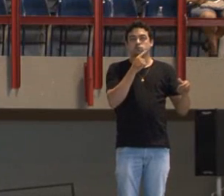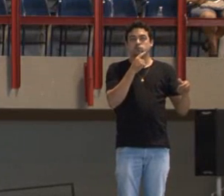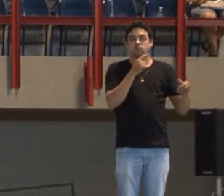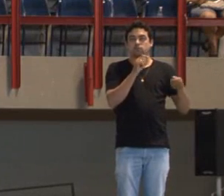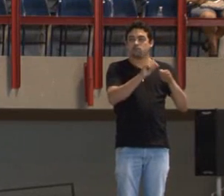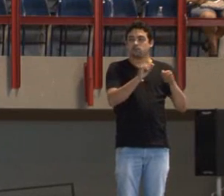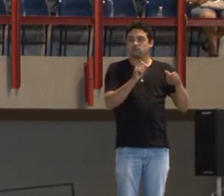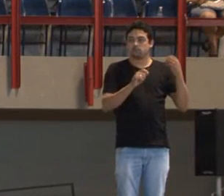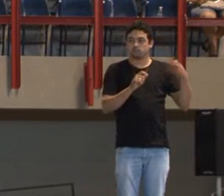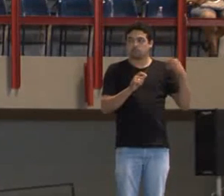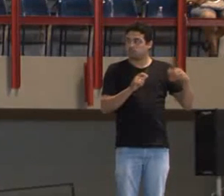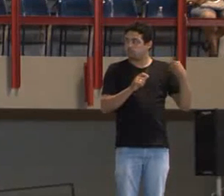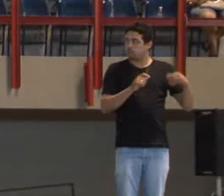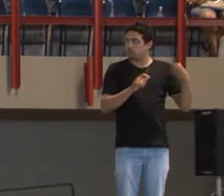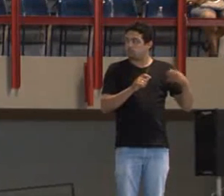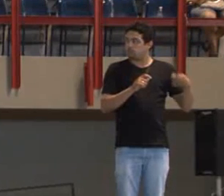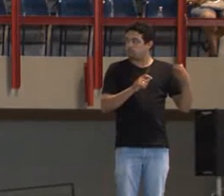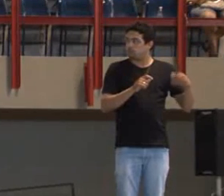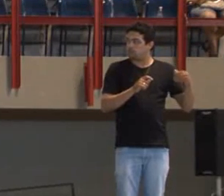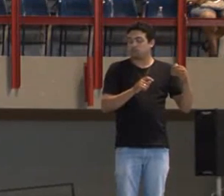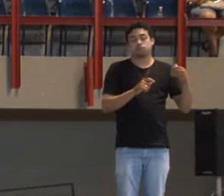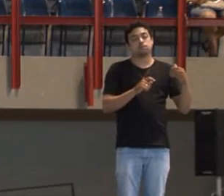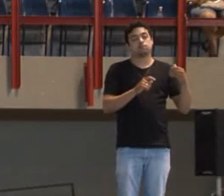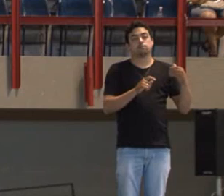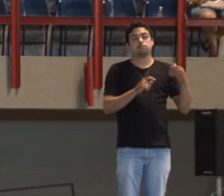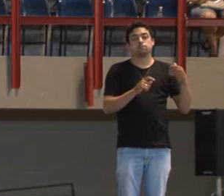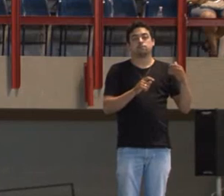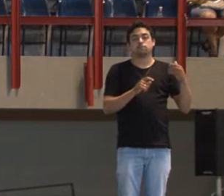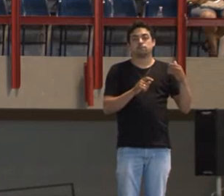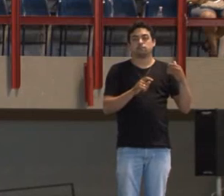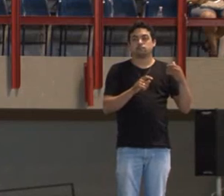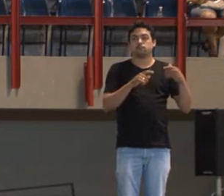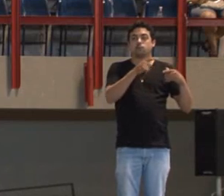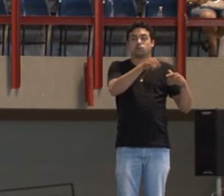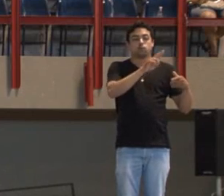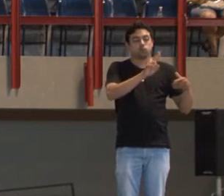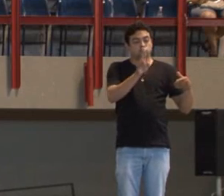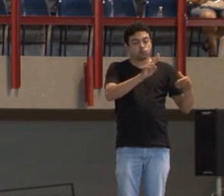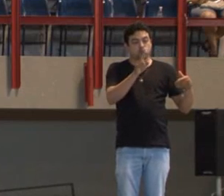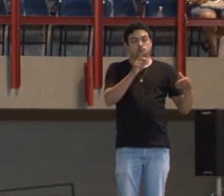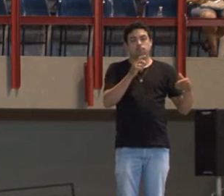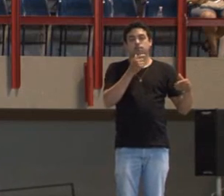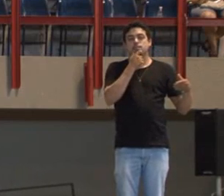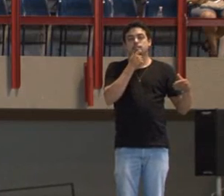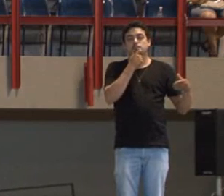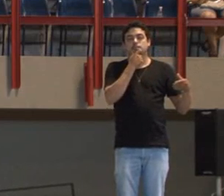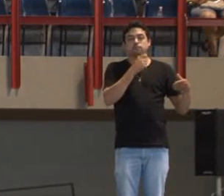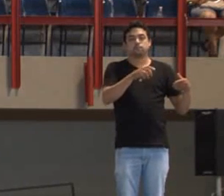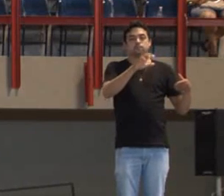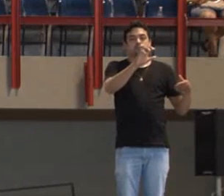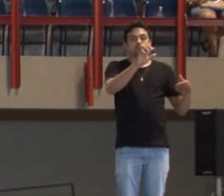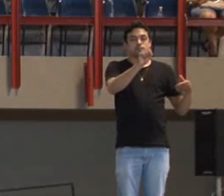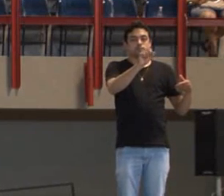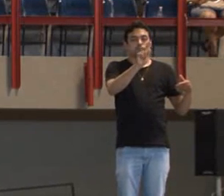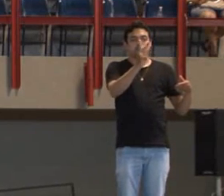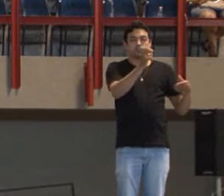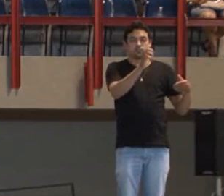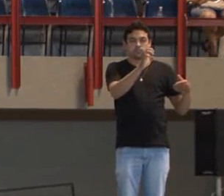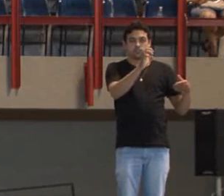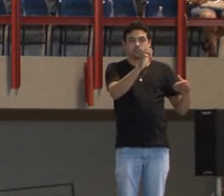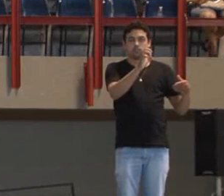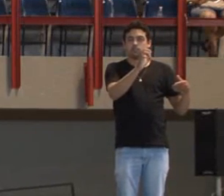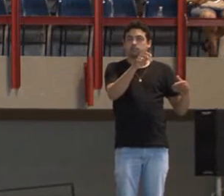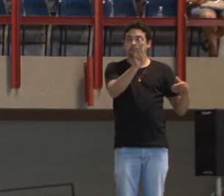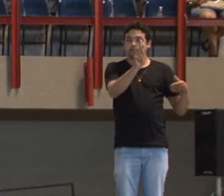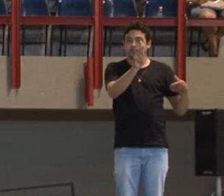pega a lanterna e faz assim, ó. Chacoalha. O nome da lanterna em inglês é shake. Essa palavra